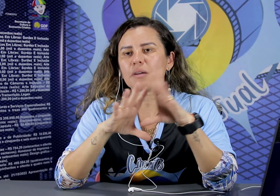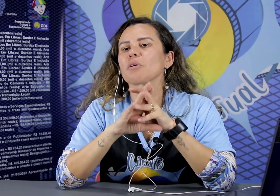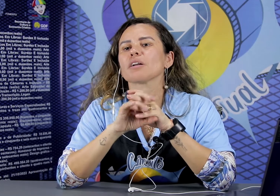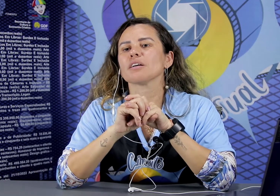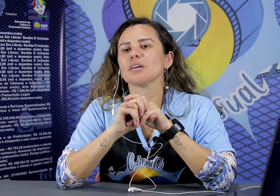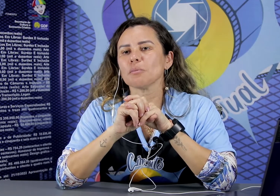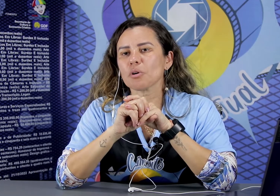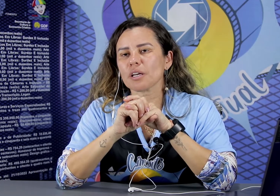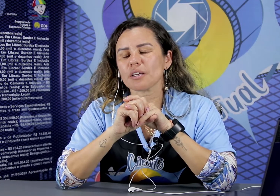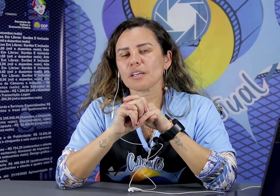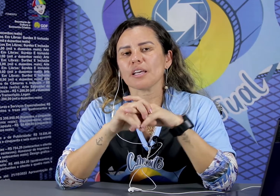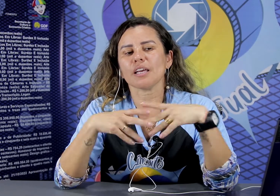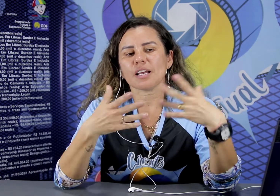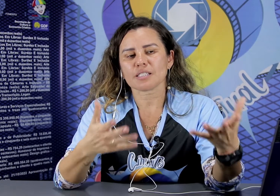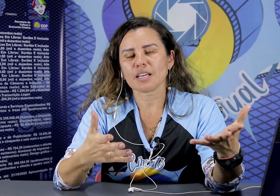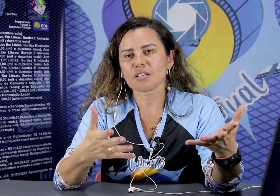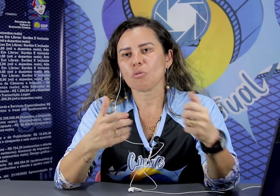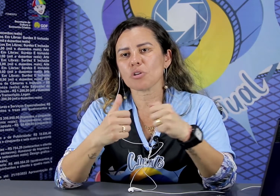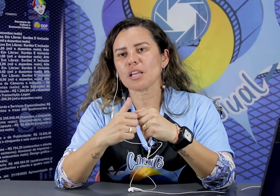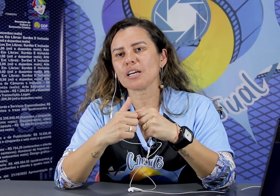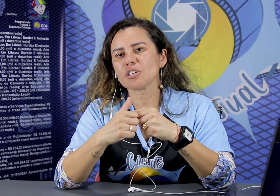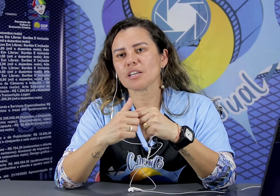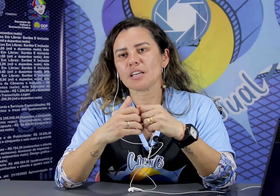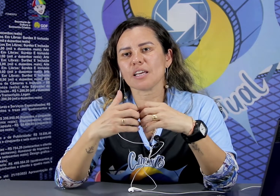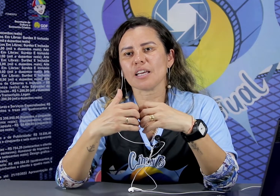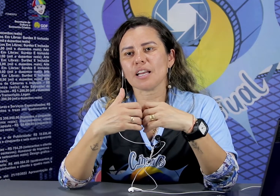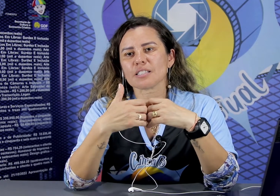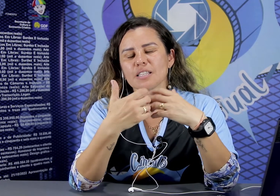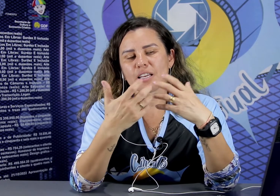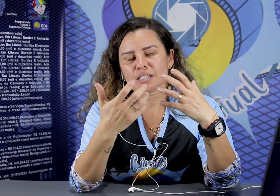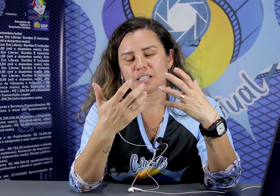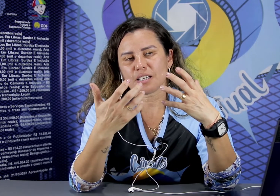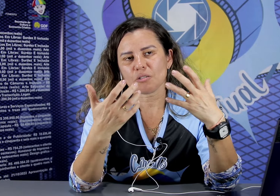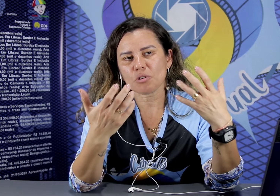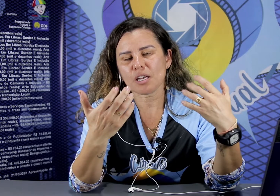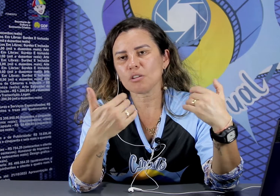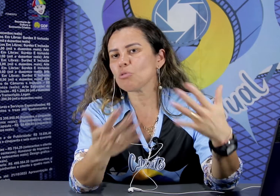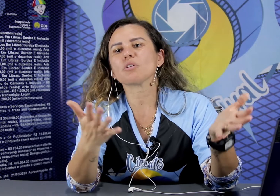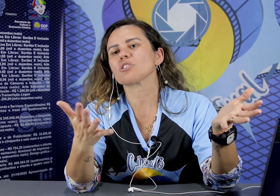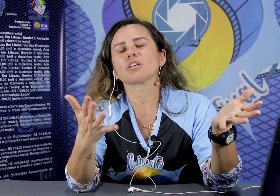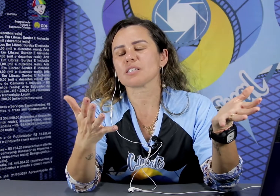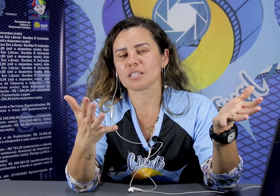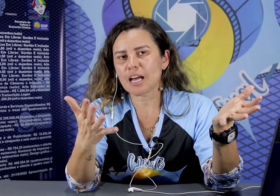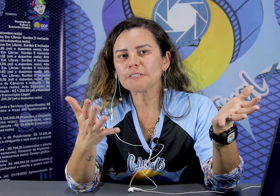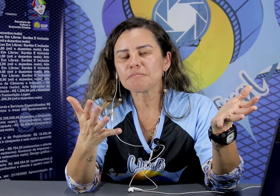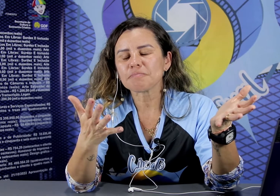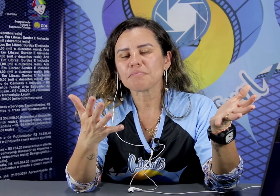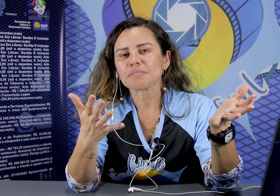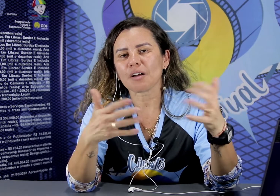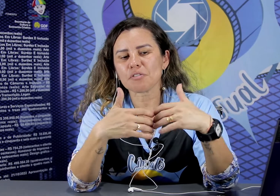embora. Por quê? Ele acessa a comunidade, ele acessa o que ele nunca tinha acessado, a